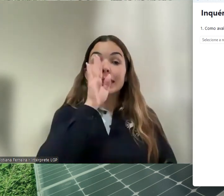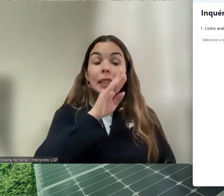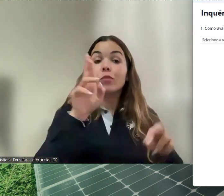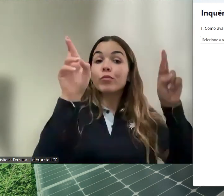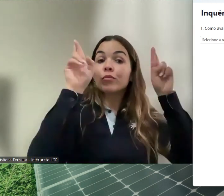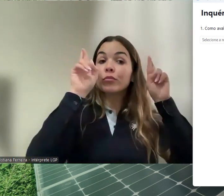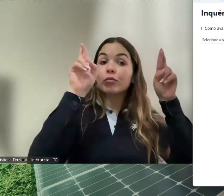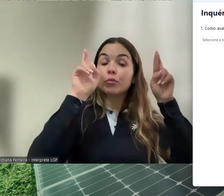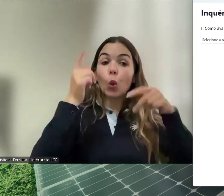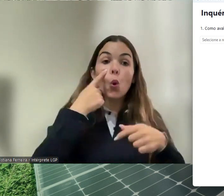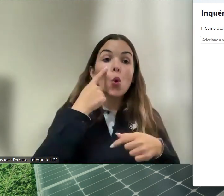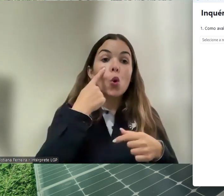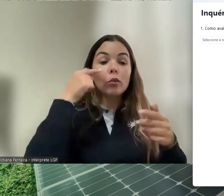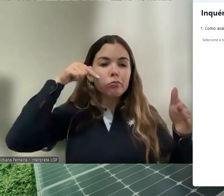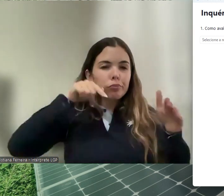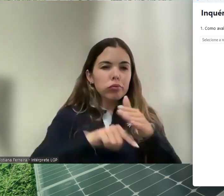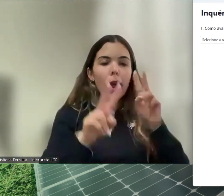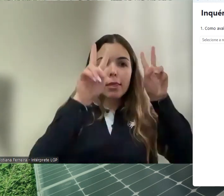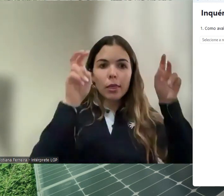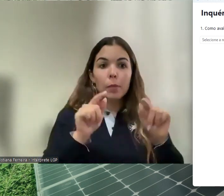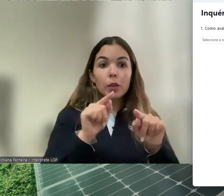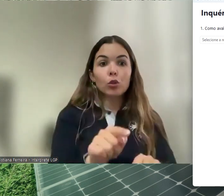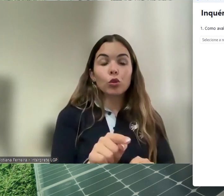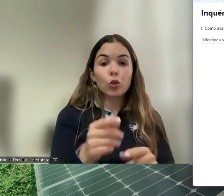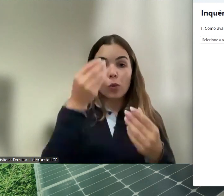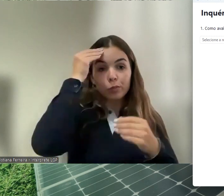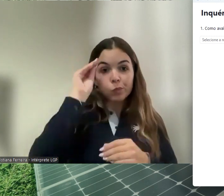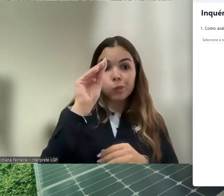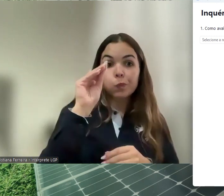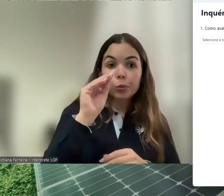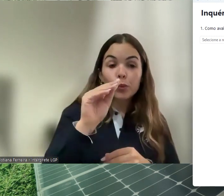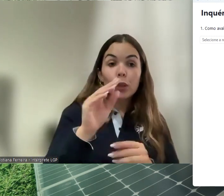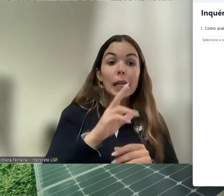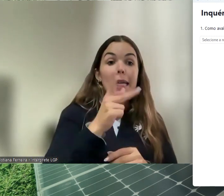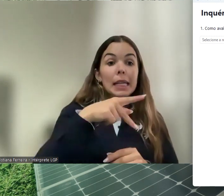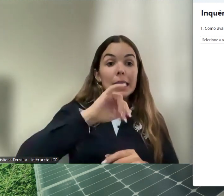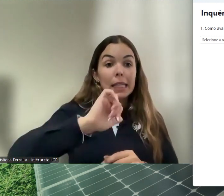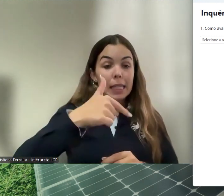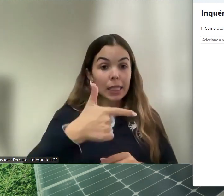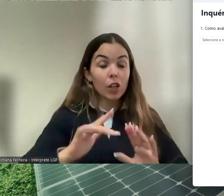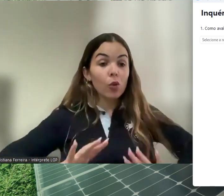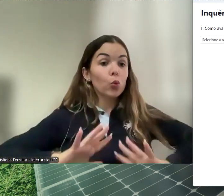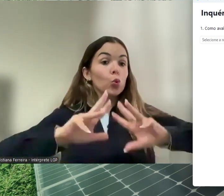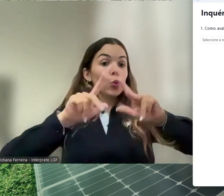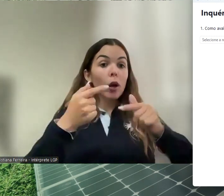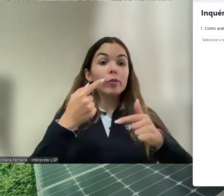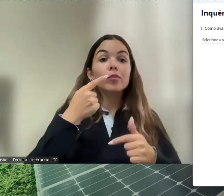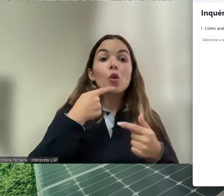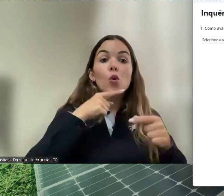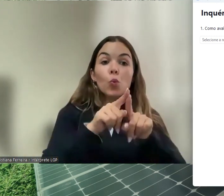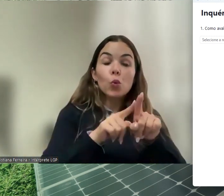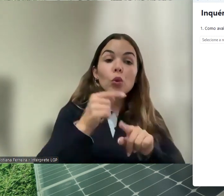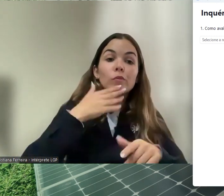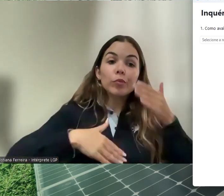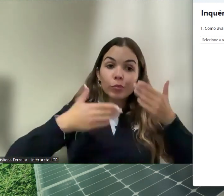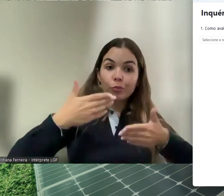seus conhecimentos sobre estas temáticas, aconselhamos a consulta do Quinto para o Desenvolvimento de uma Política de Sustentabilidade alinhada